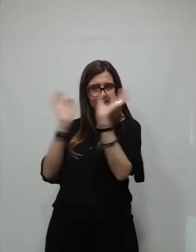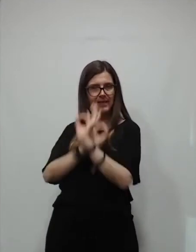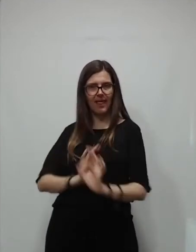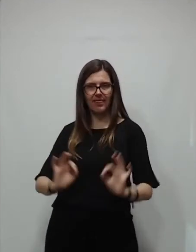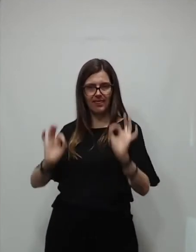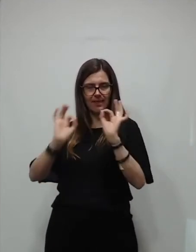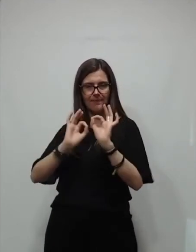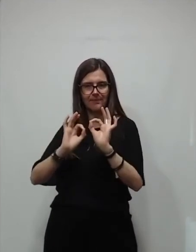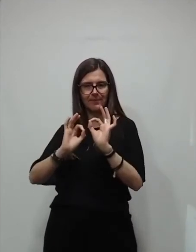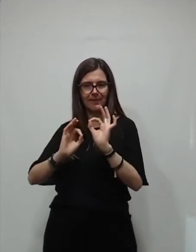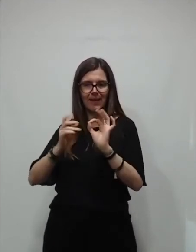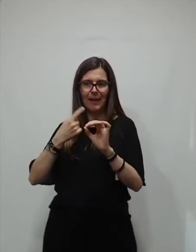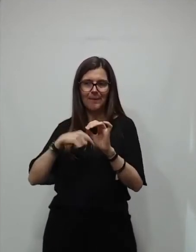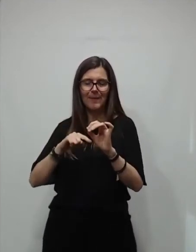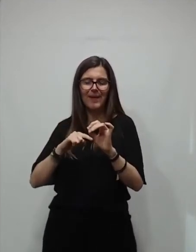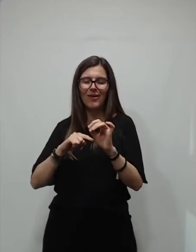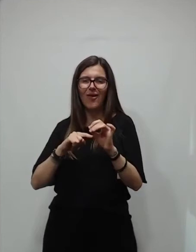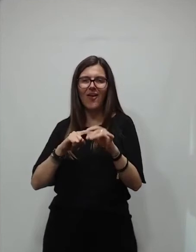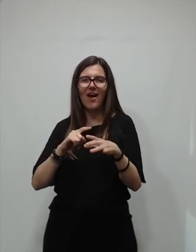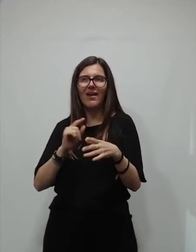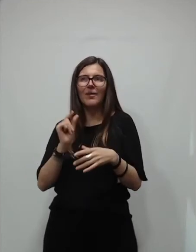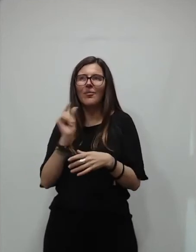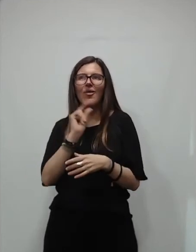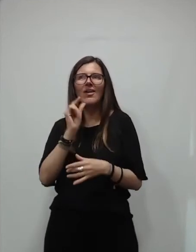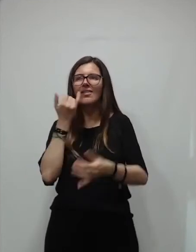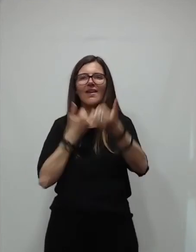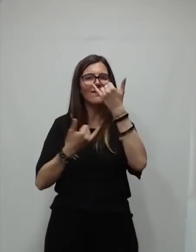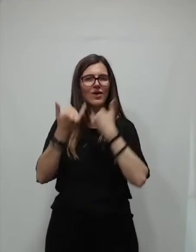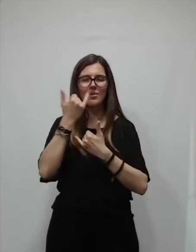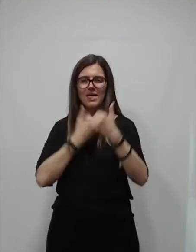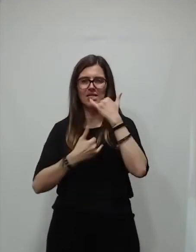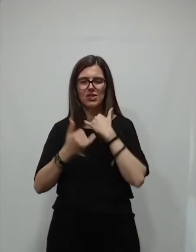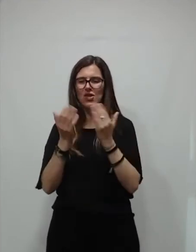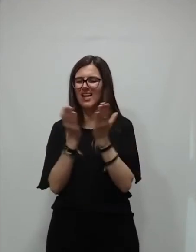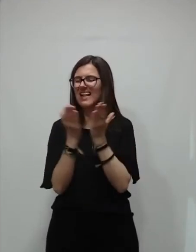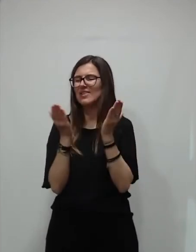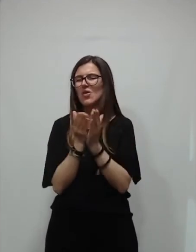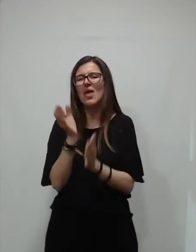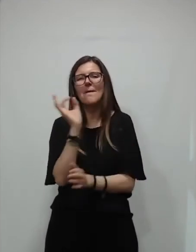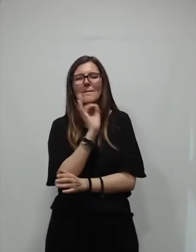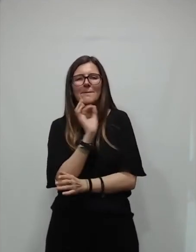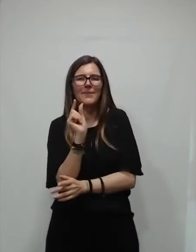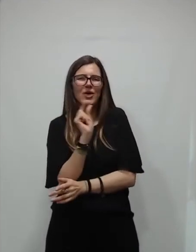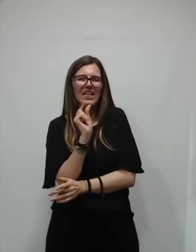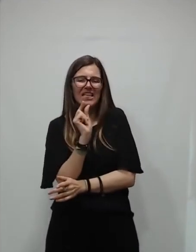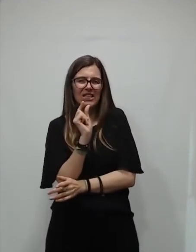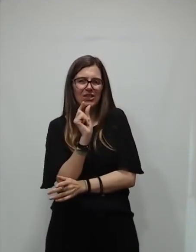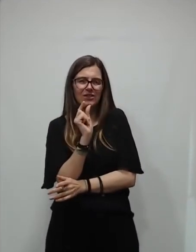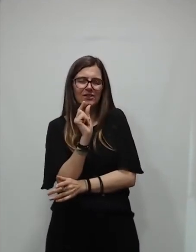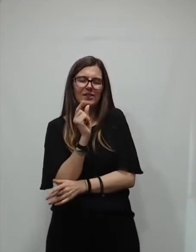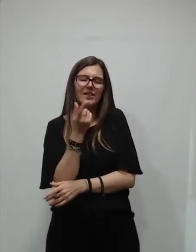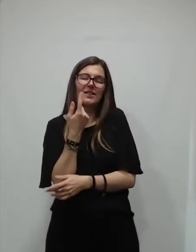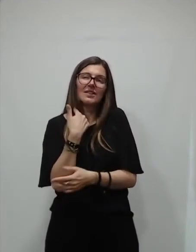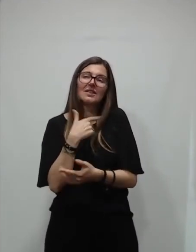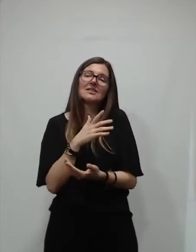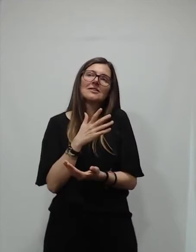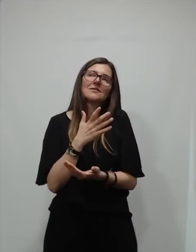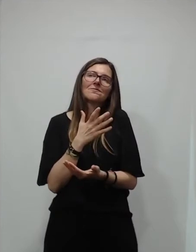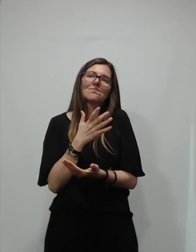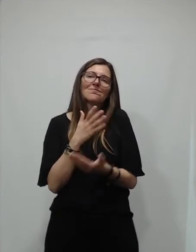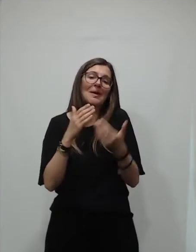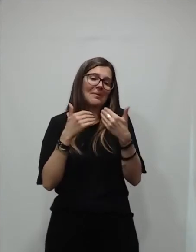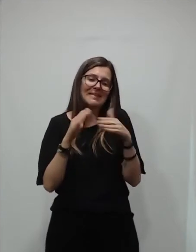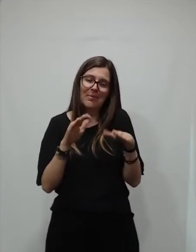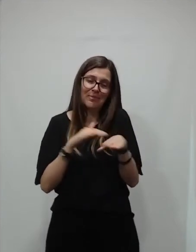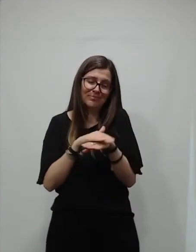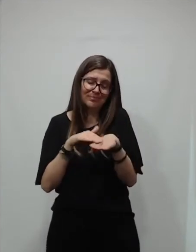difícil ingresar en la justicia, modificar ciertas prácticas, si ya desde la base tenemos una mirada en Facultad de